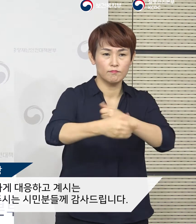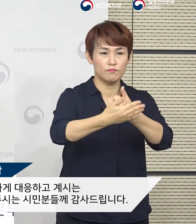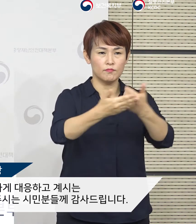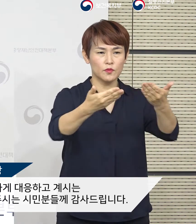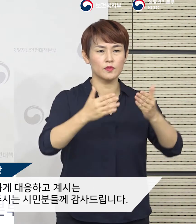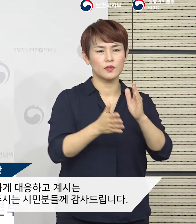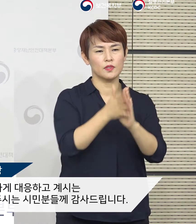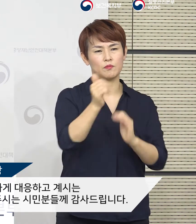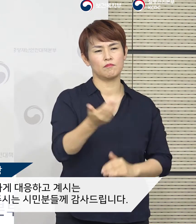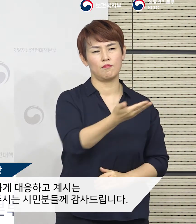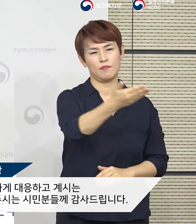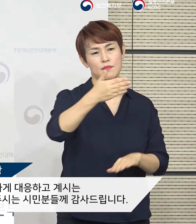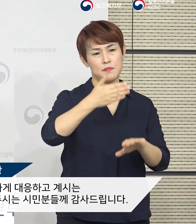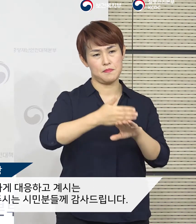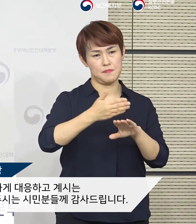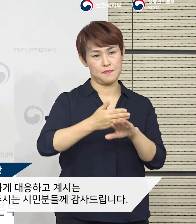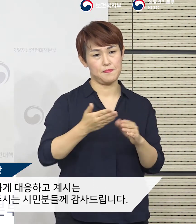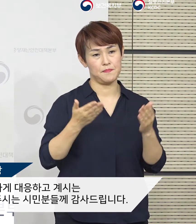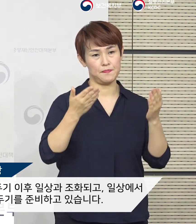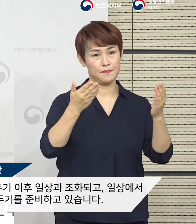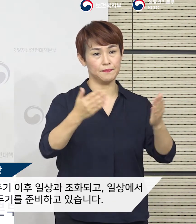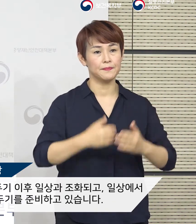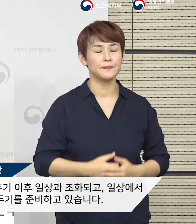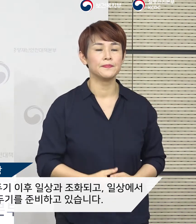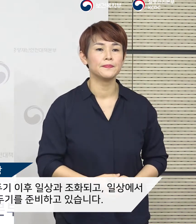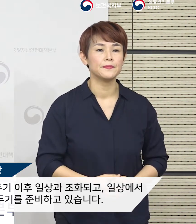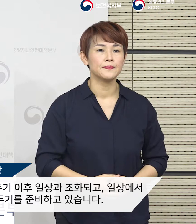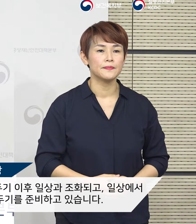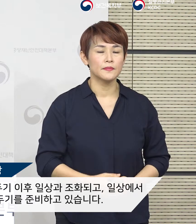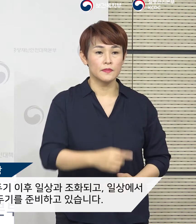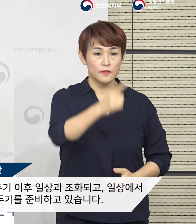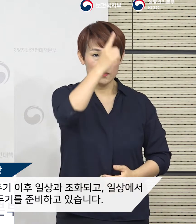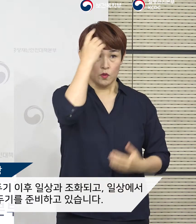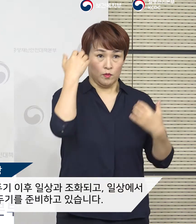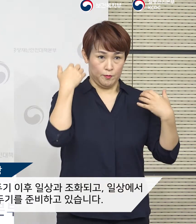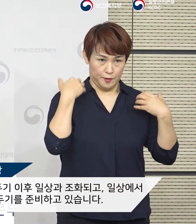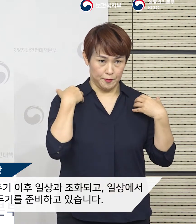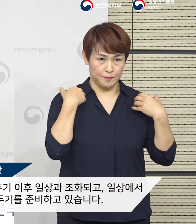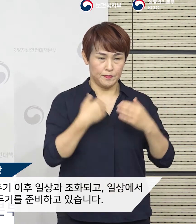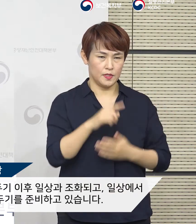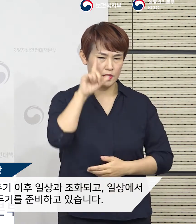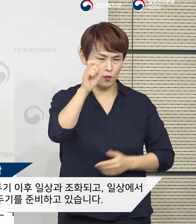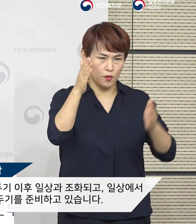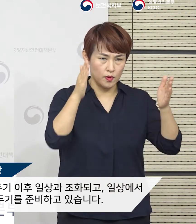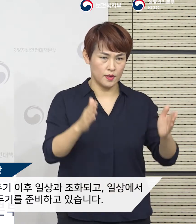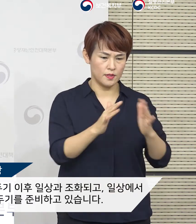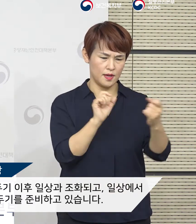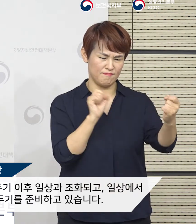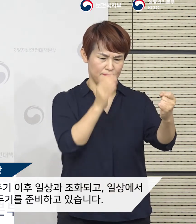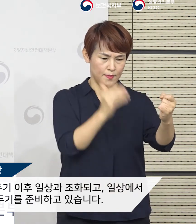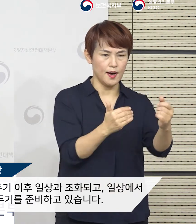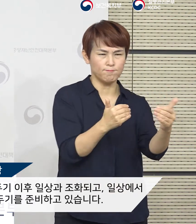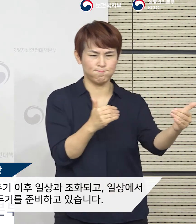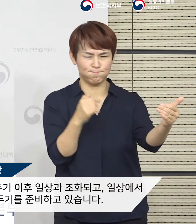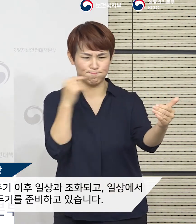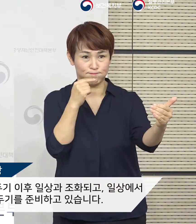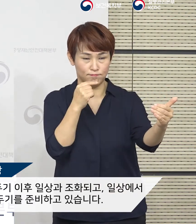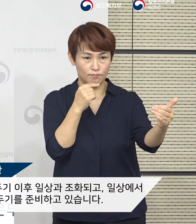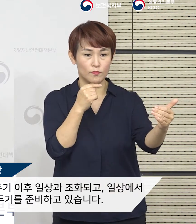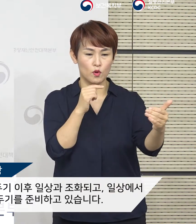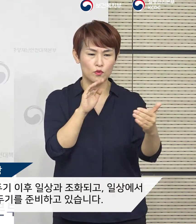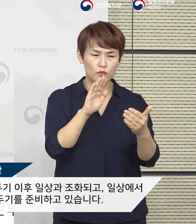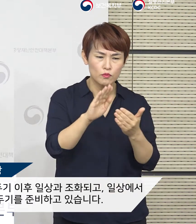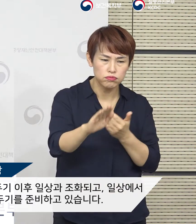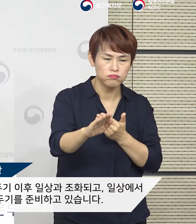주시는 시민분들께 감사드립니다. 정부는 이러한 강화된 15일간의 사회적 거리두기 이후 일상과